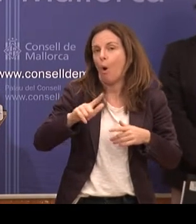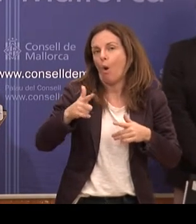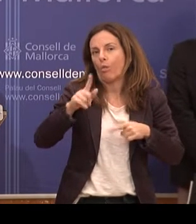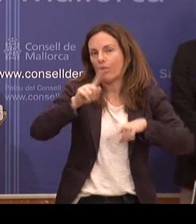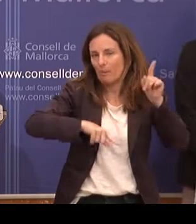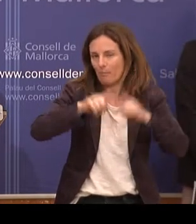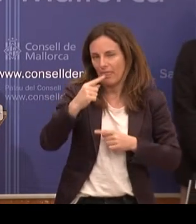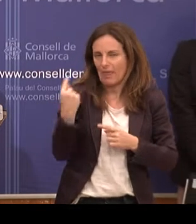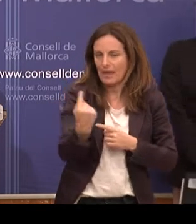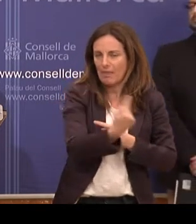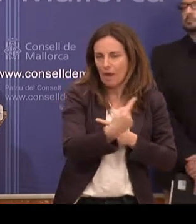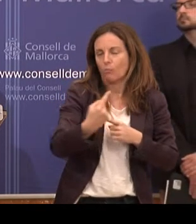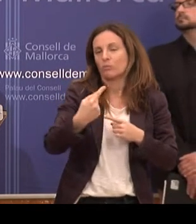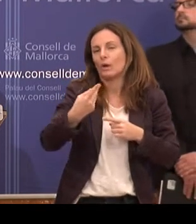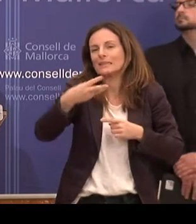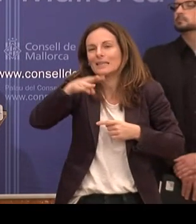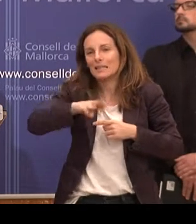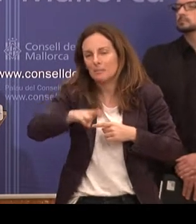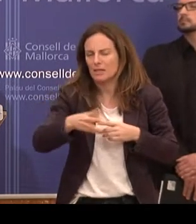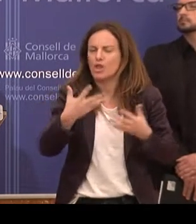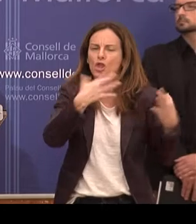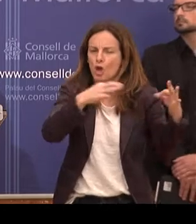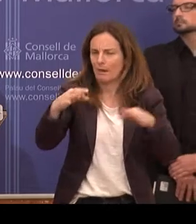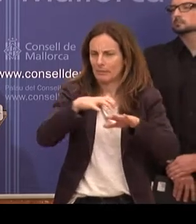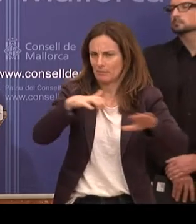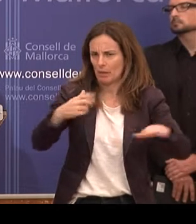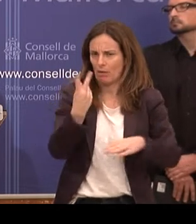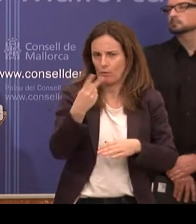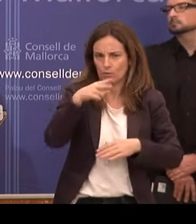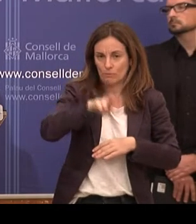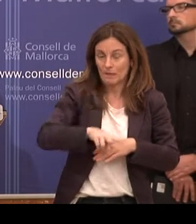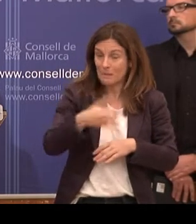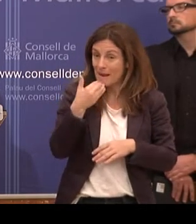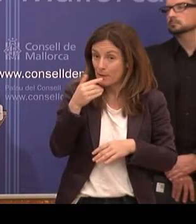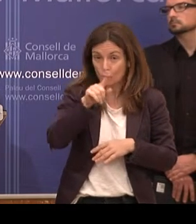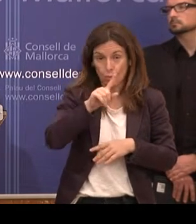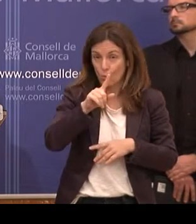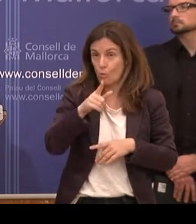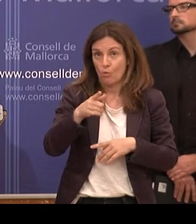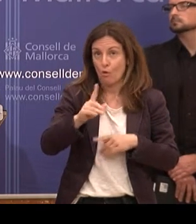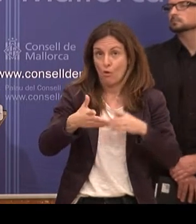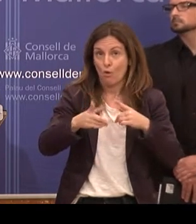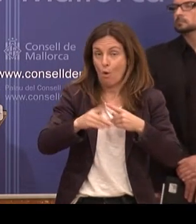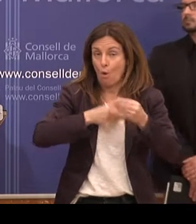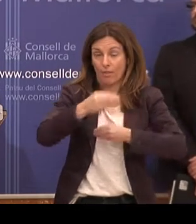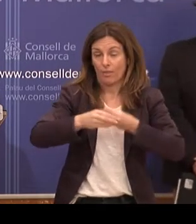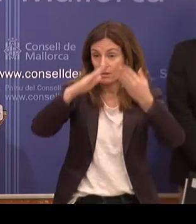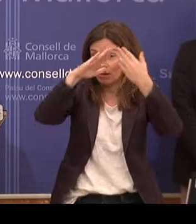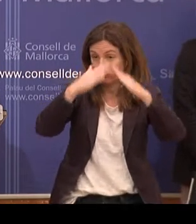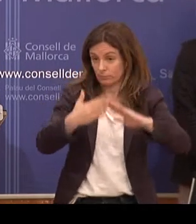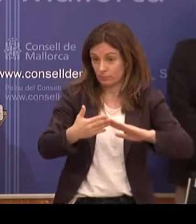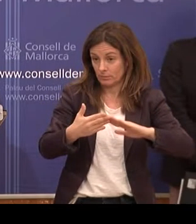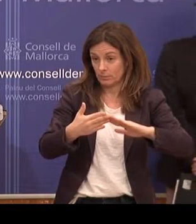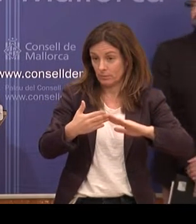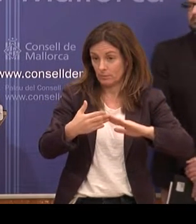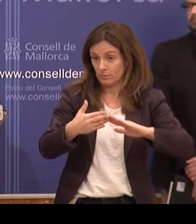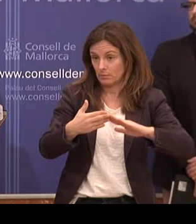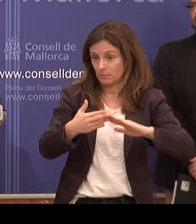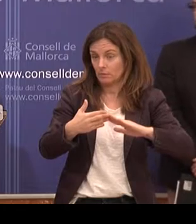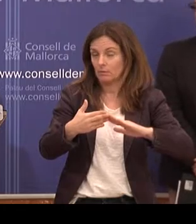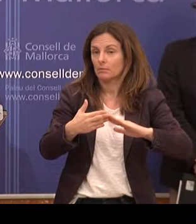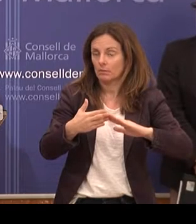explicarà com s'anirà fent. En el mateix temps d'aquests 1.206 expedients, també